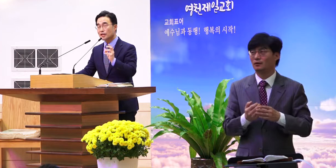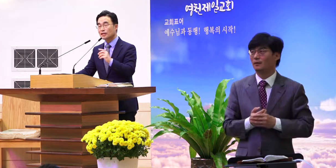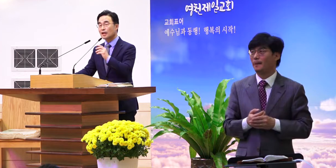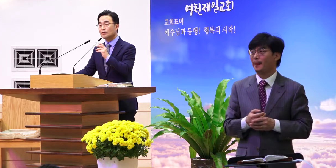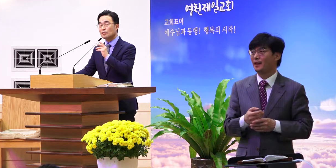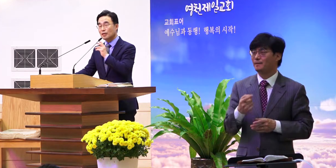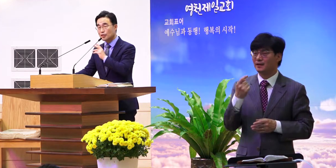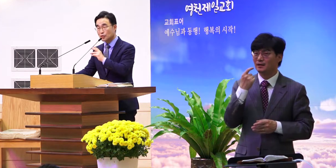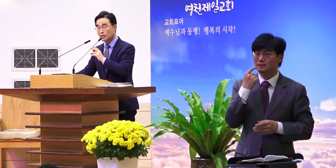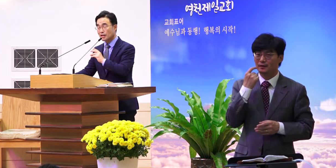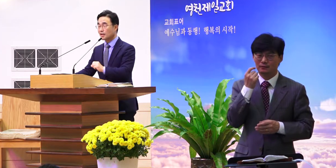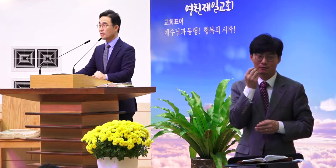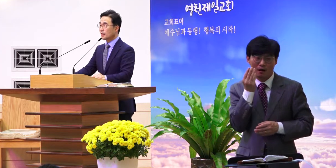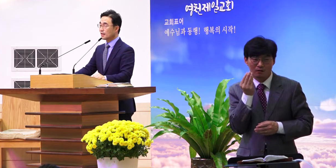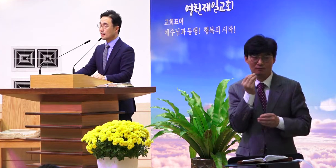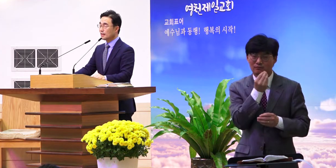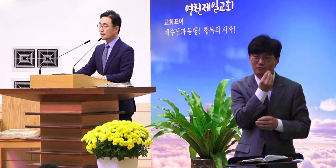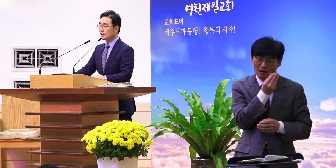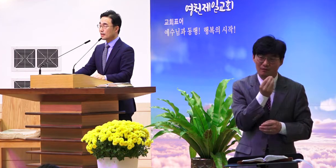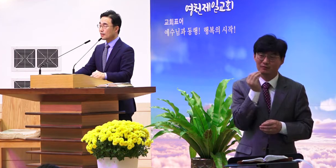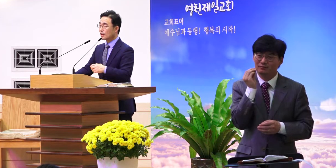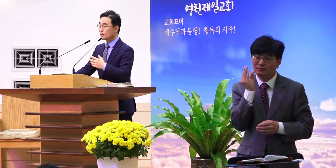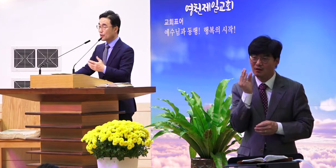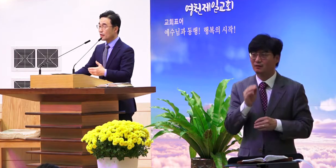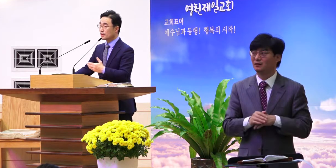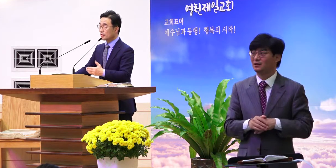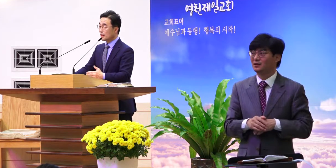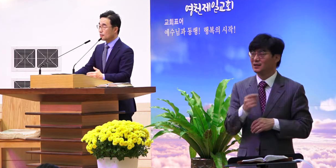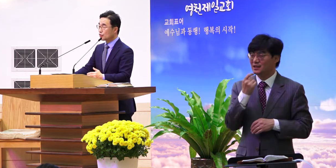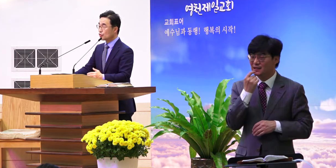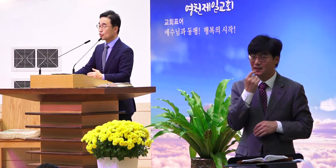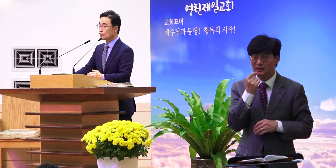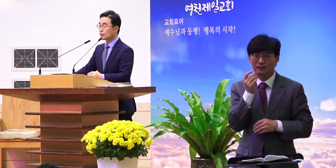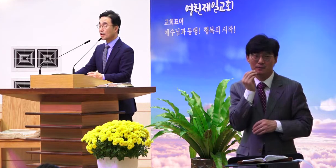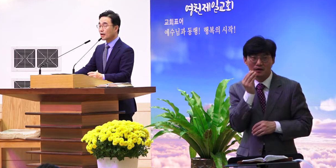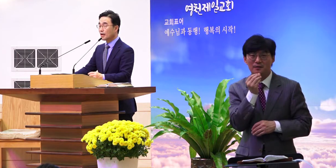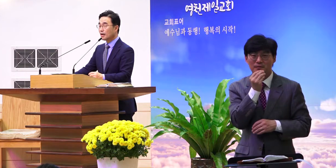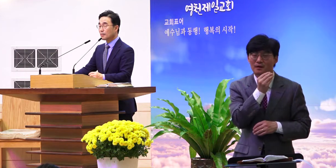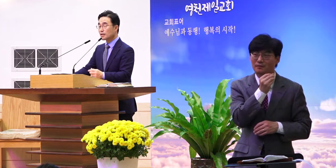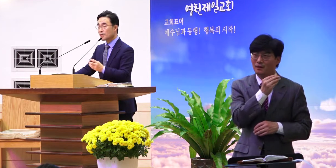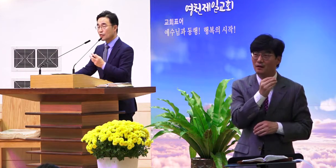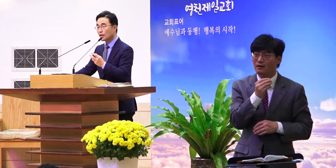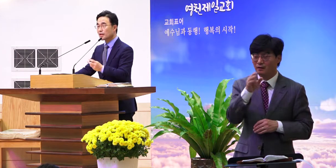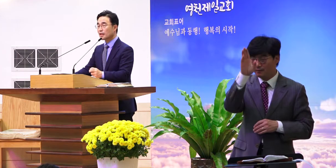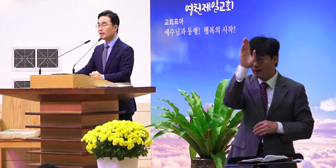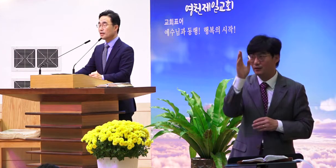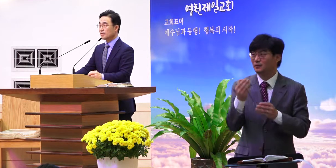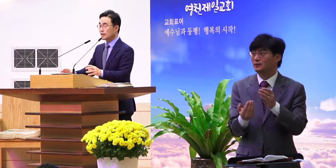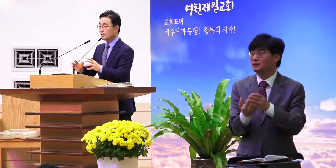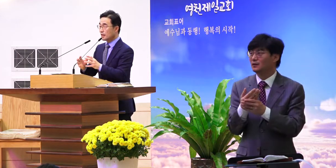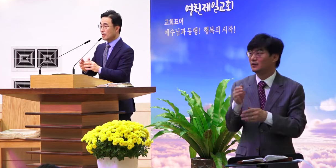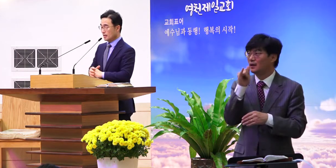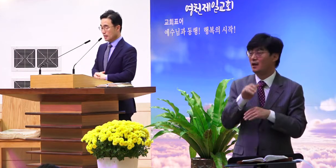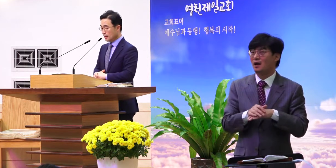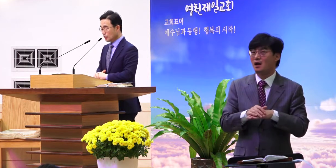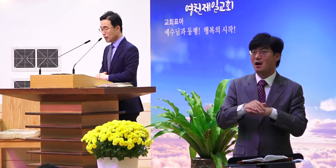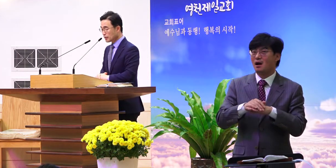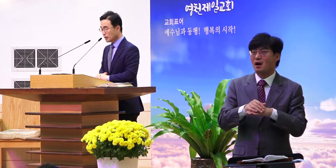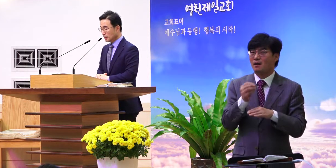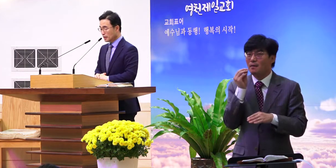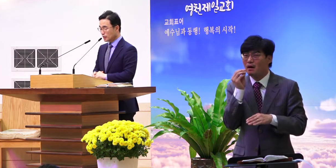여기에 생겼다, 좀 나무 저쪽에 생겼다 하는데, 이렇게 입병이 이제 한 몇 주 있다가 마지막에 굉장히 이제